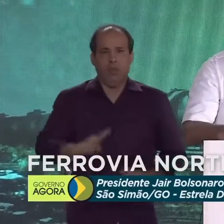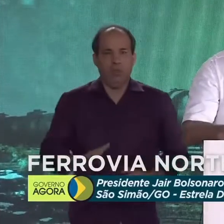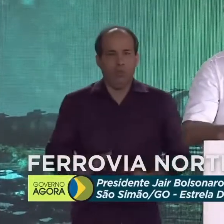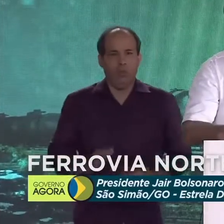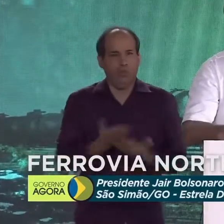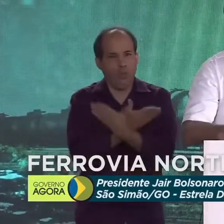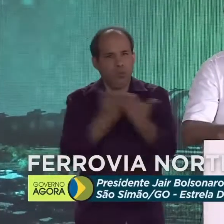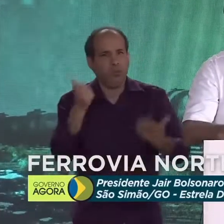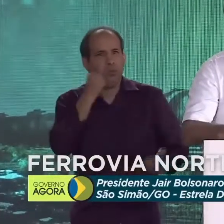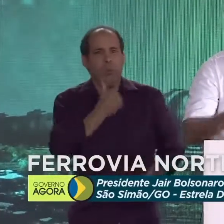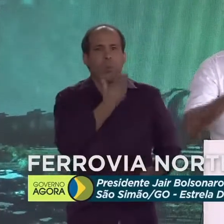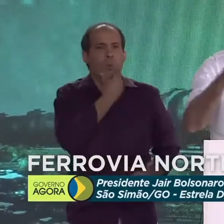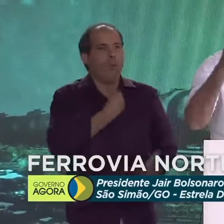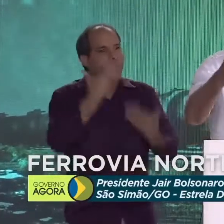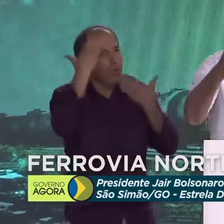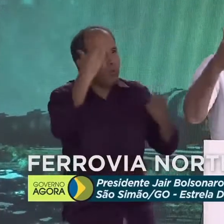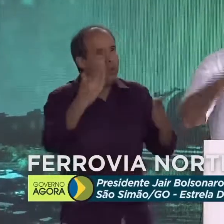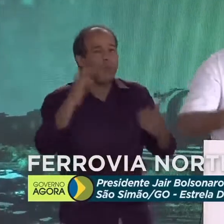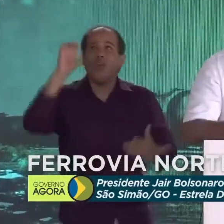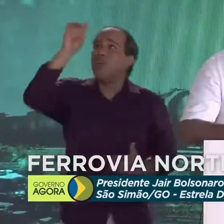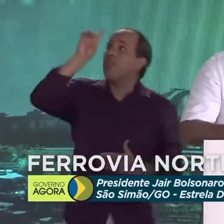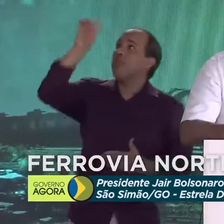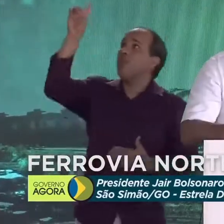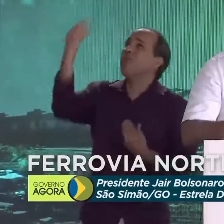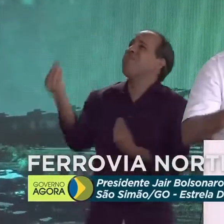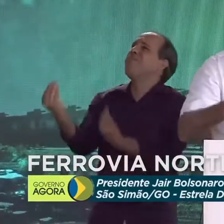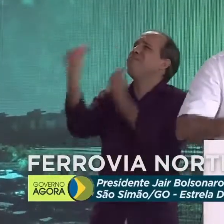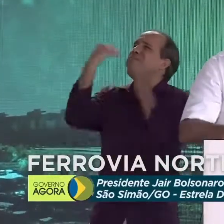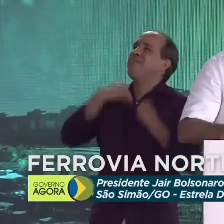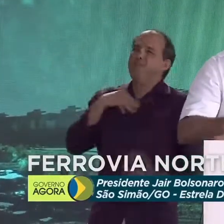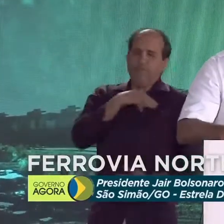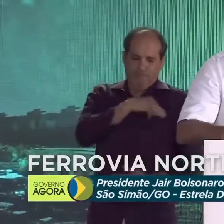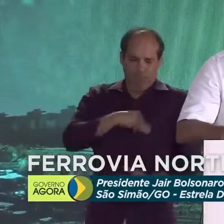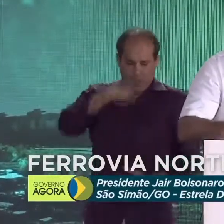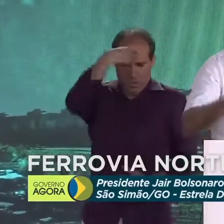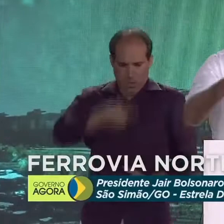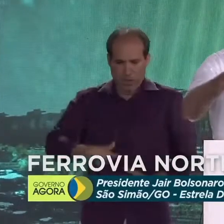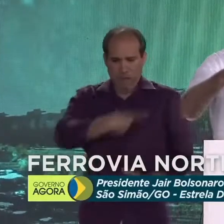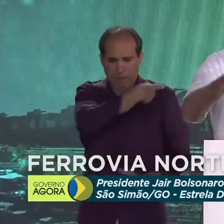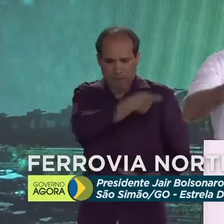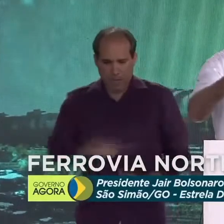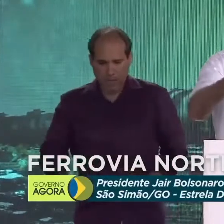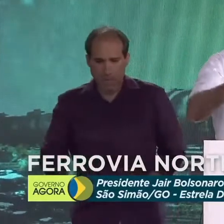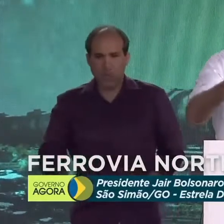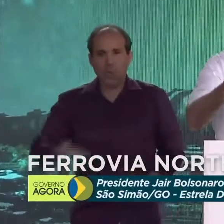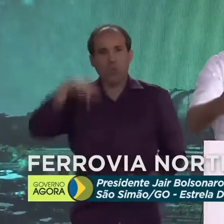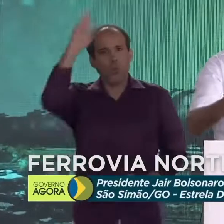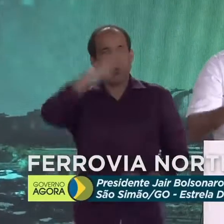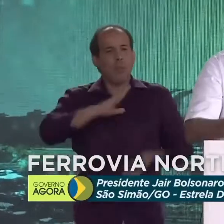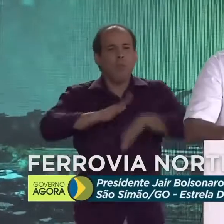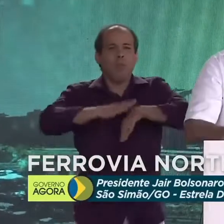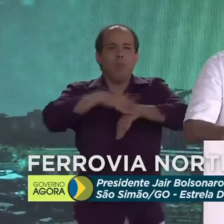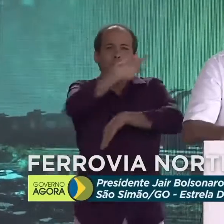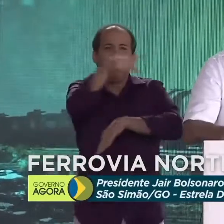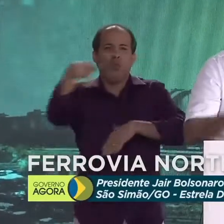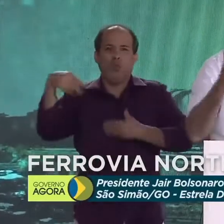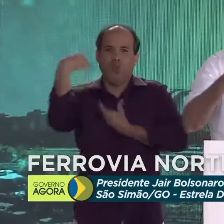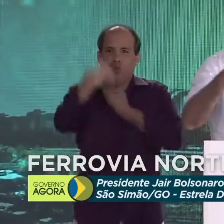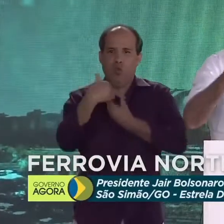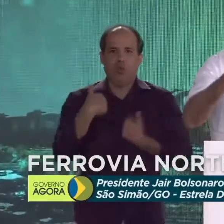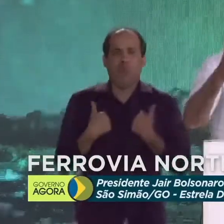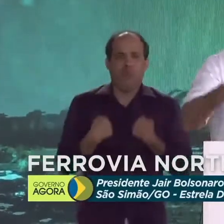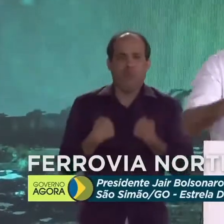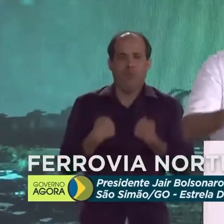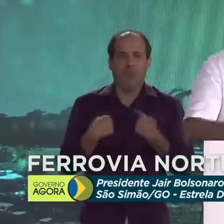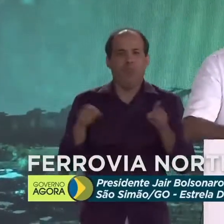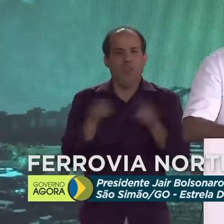senhoras, eu agradeço a Deus pela missão de ser presidente da República, dada pelas mãos de muitos de vocês. Agradeço